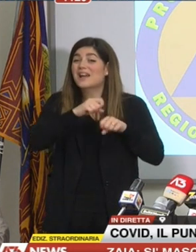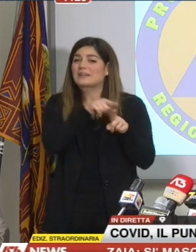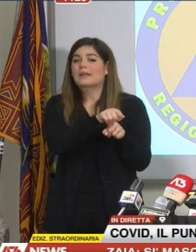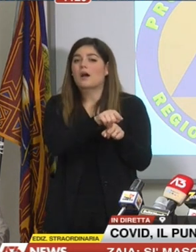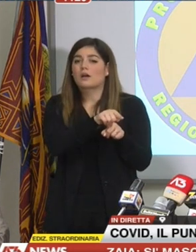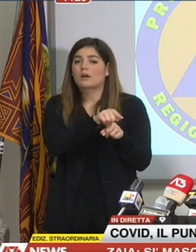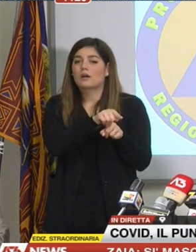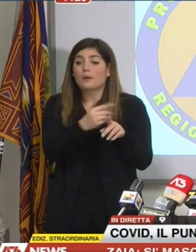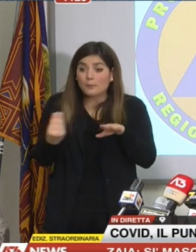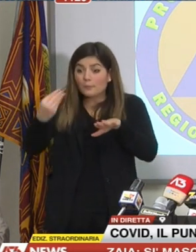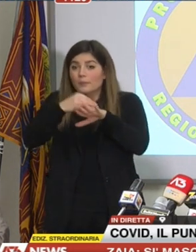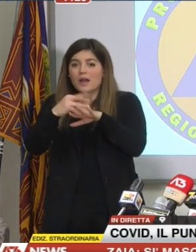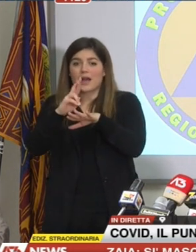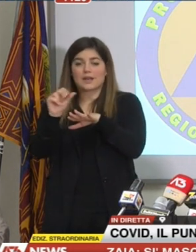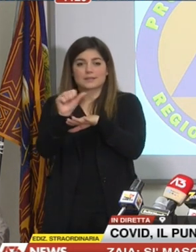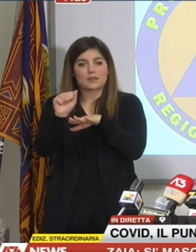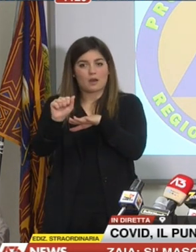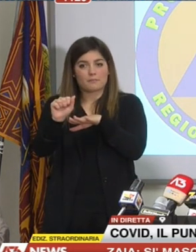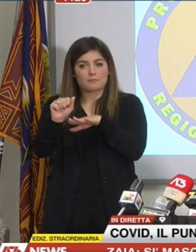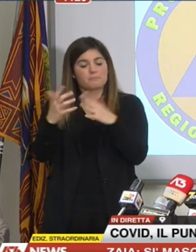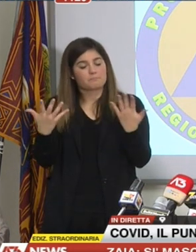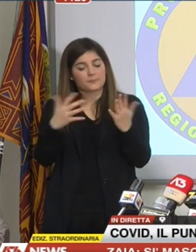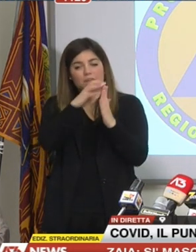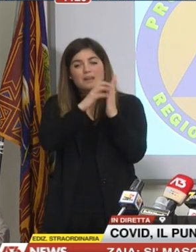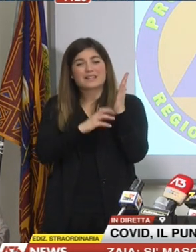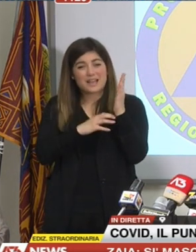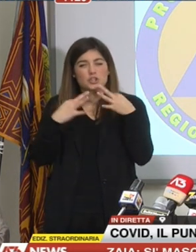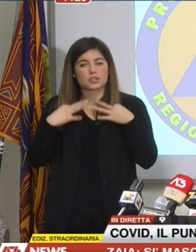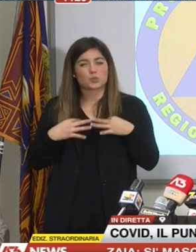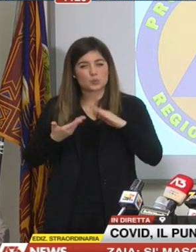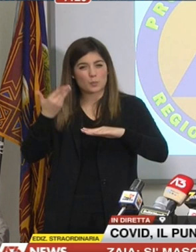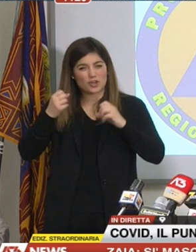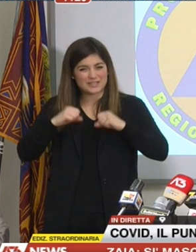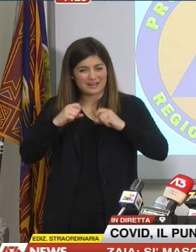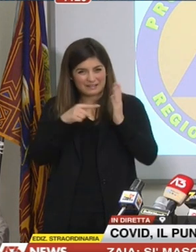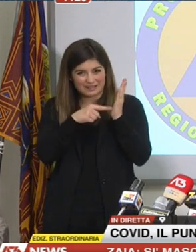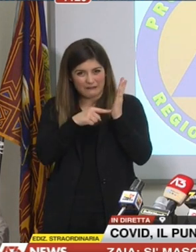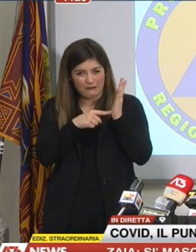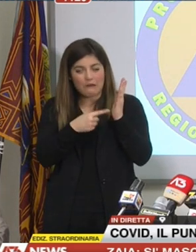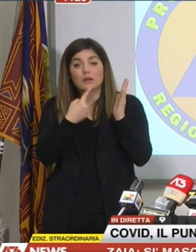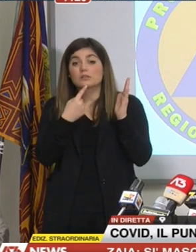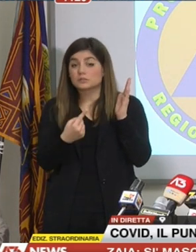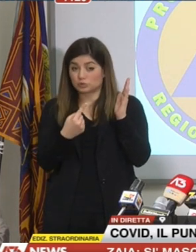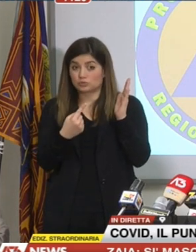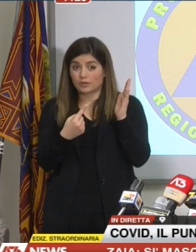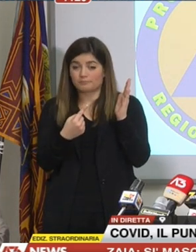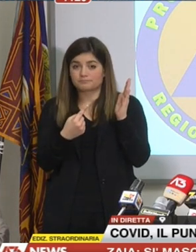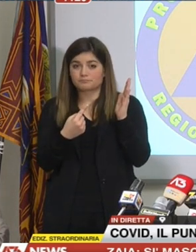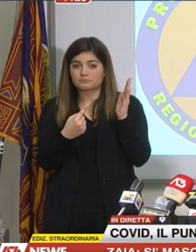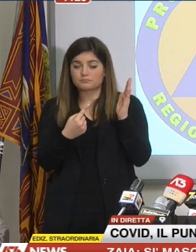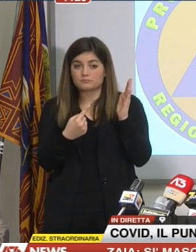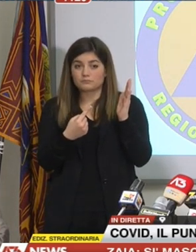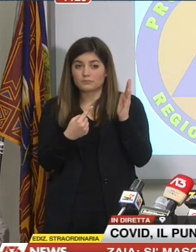Allora, il testo dell'Istituto Superiore della Sanità dice: prima scelta